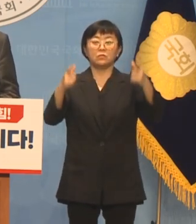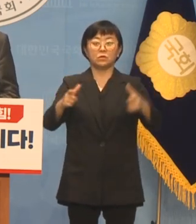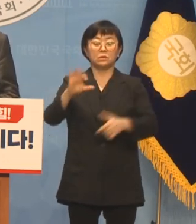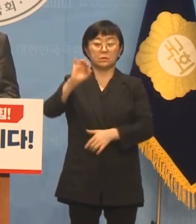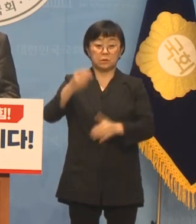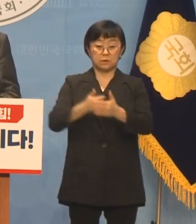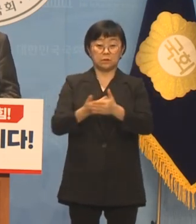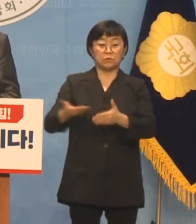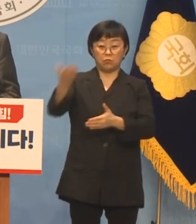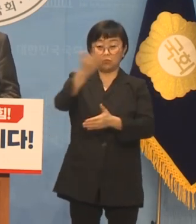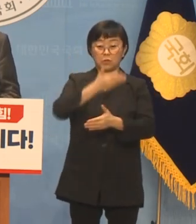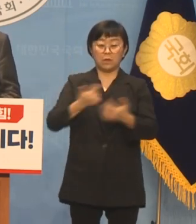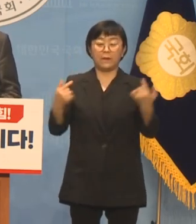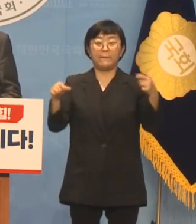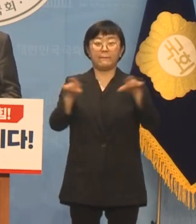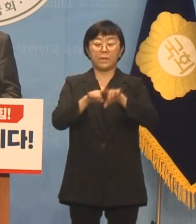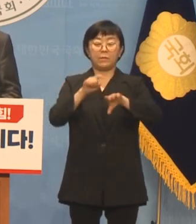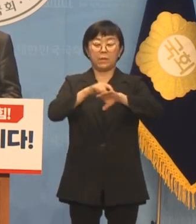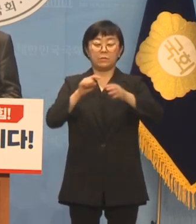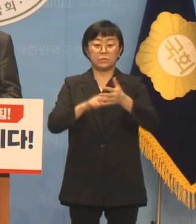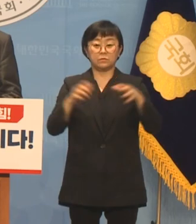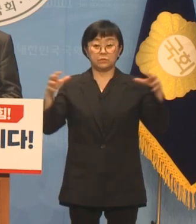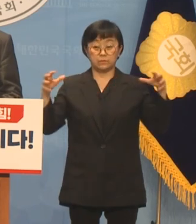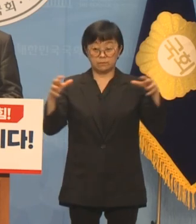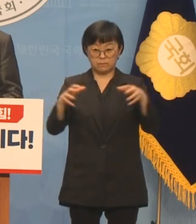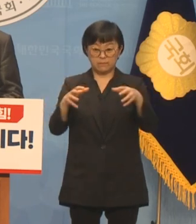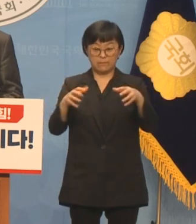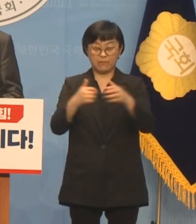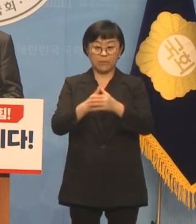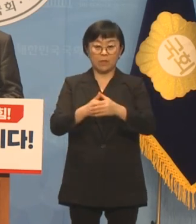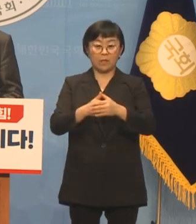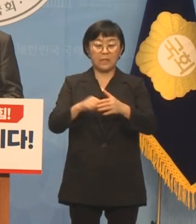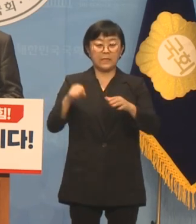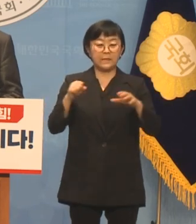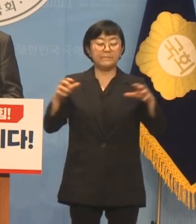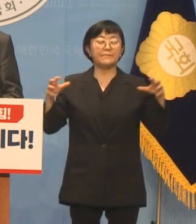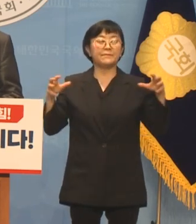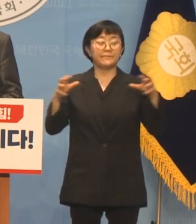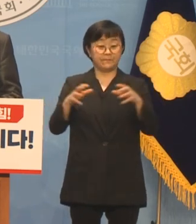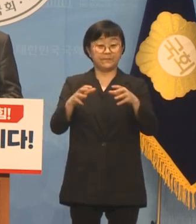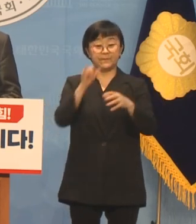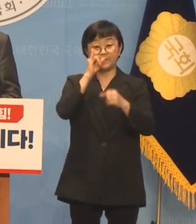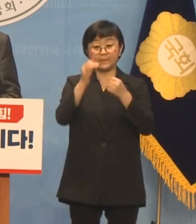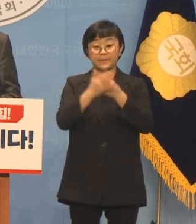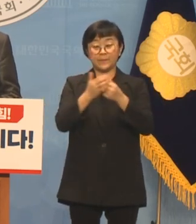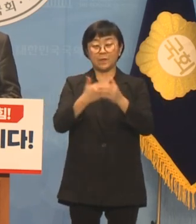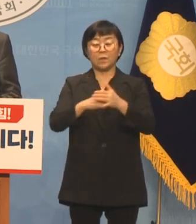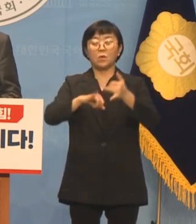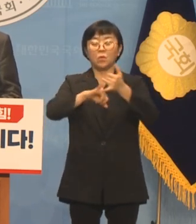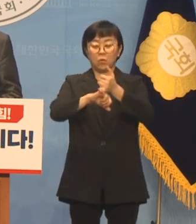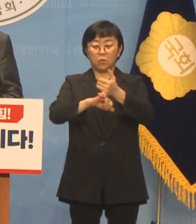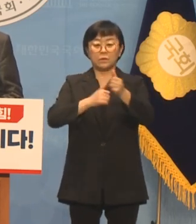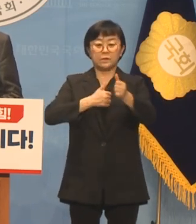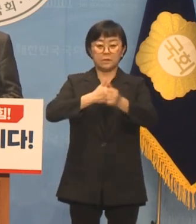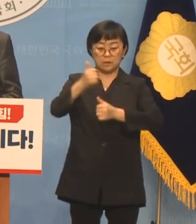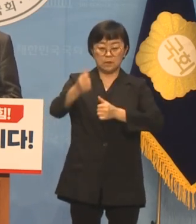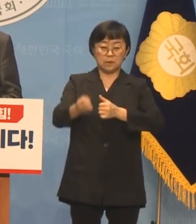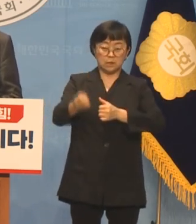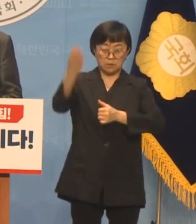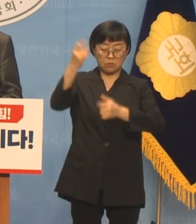당원 동지들과 함께 한마음 한뜻이 되어 총력전을 펼친다면 반드시 승리할